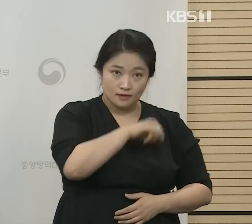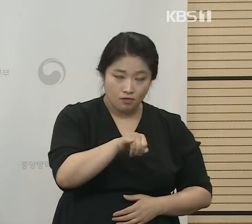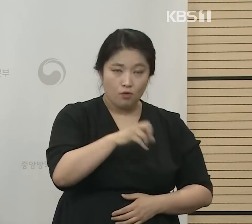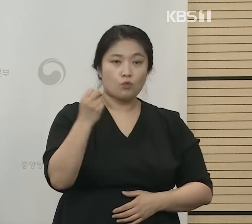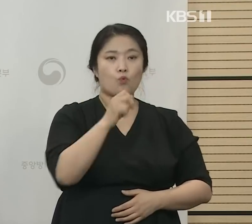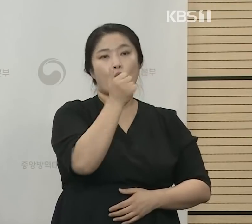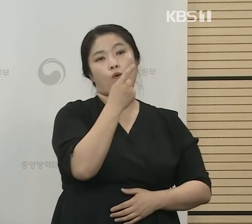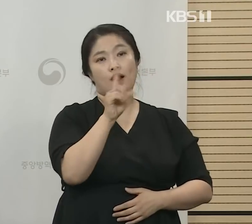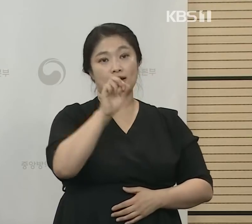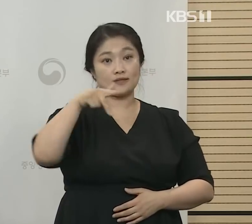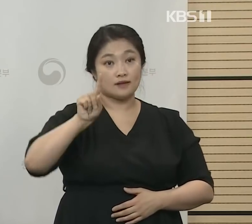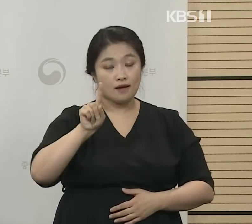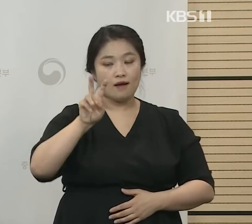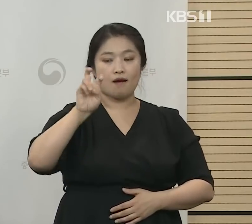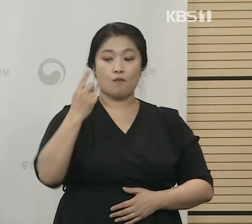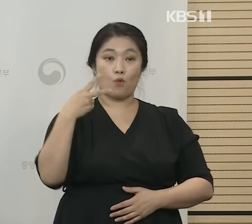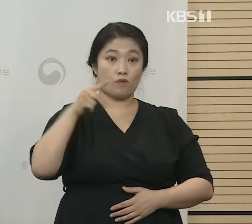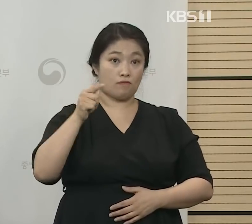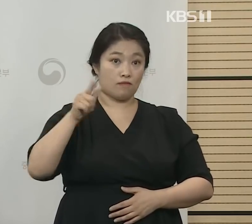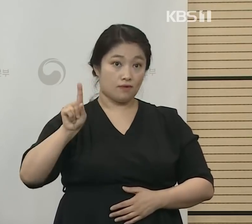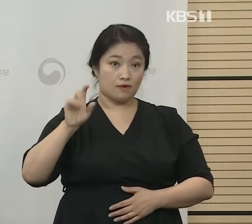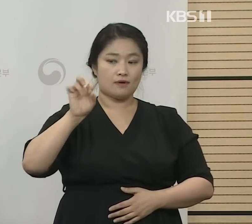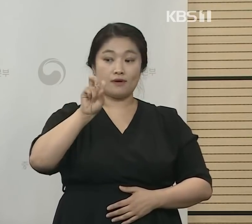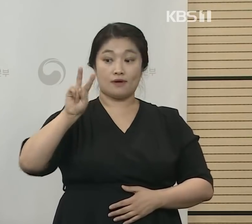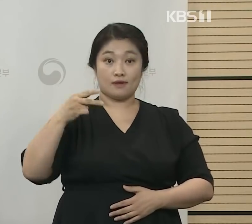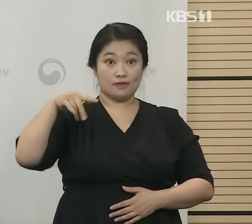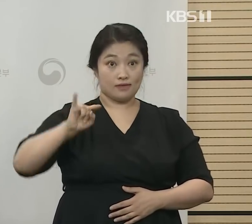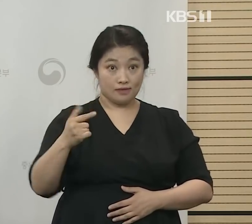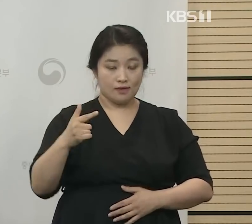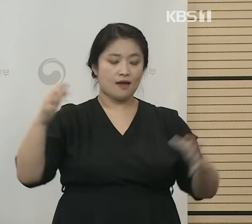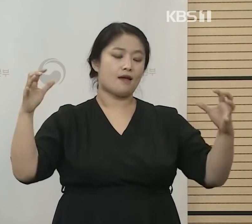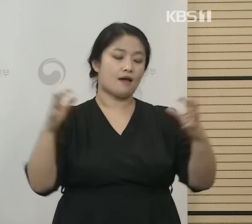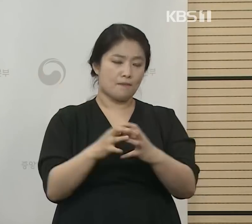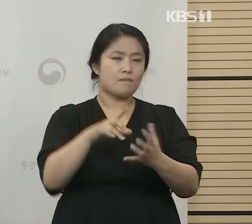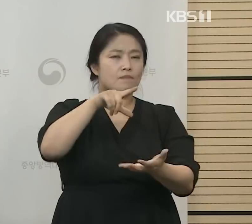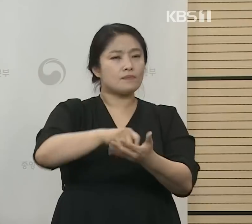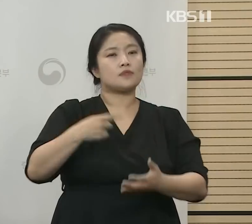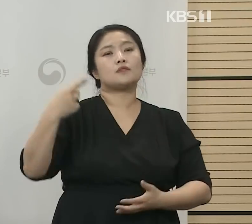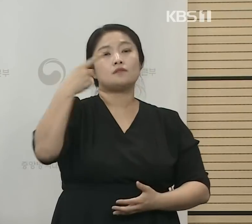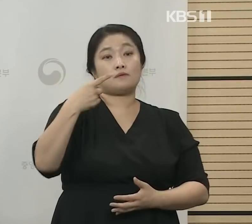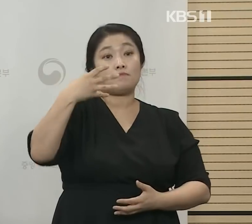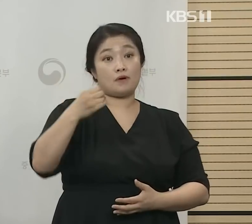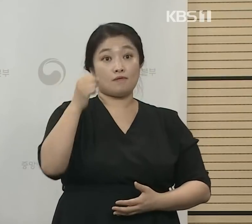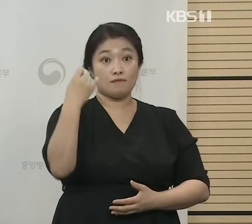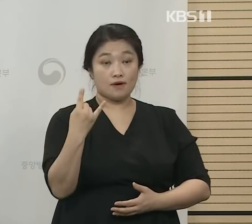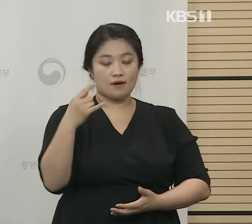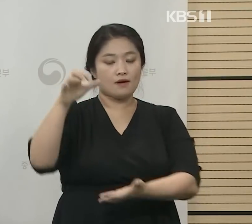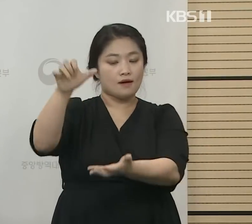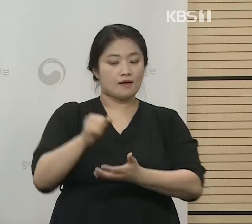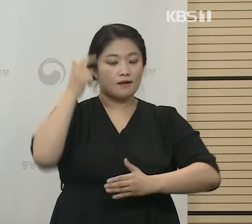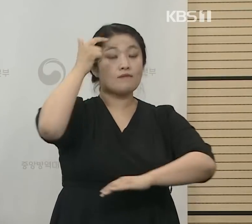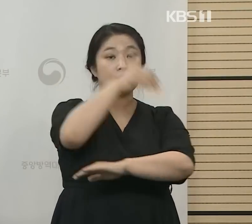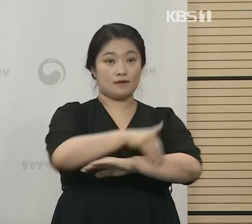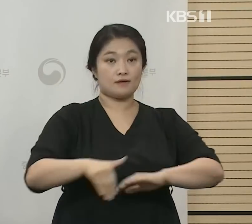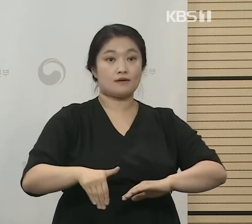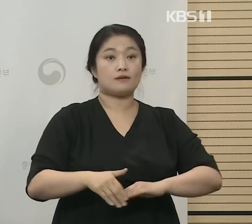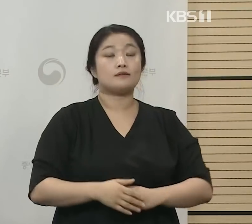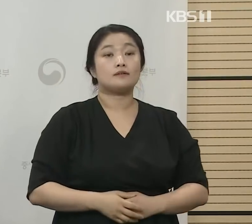아스트라제네카, 화이자, 모더나, 얀센 백신이 합계 약 1천만 회분이 도입될